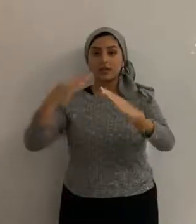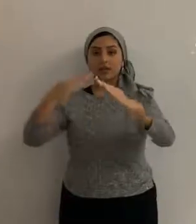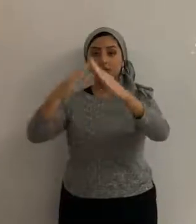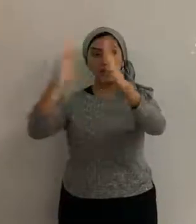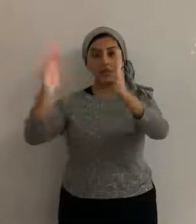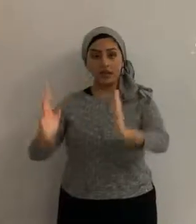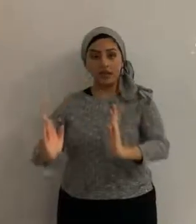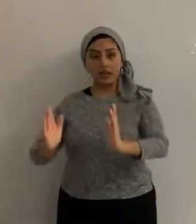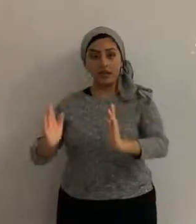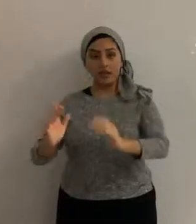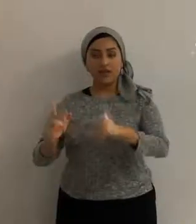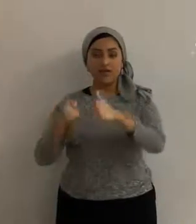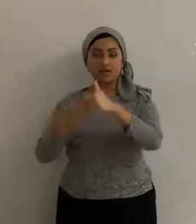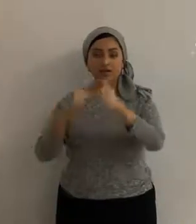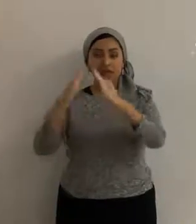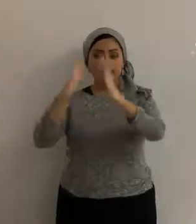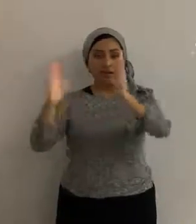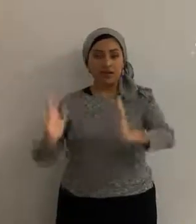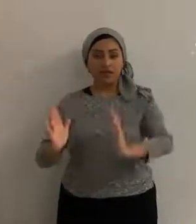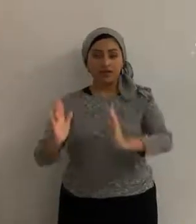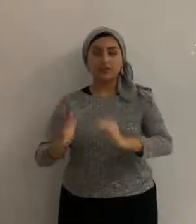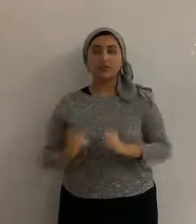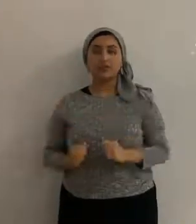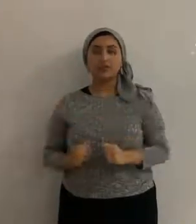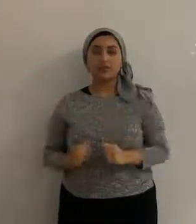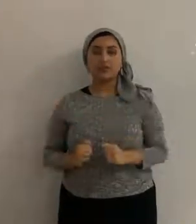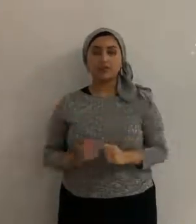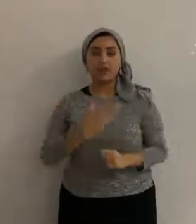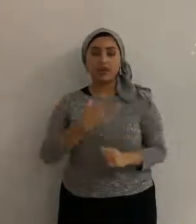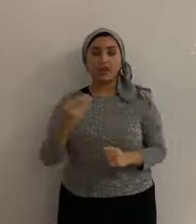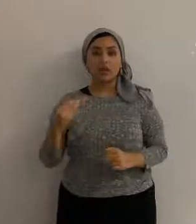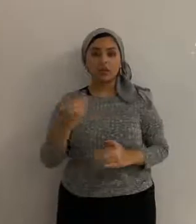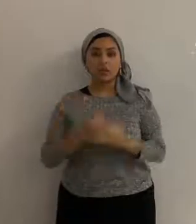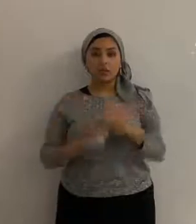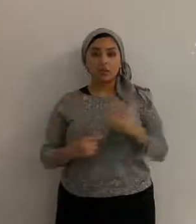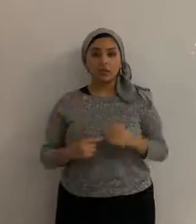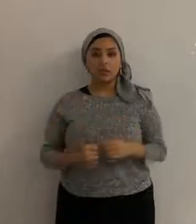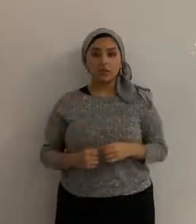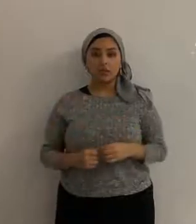la casa principal que le llaman, y lo que realmente ya es un museo.